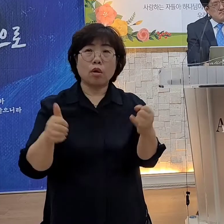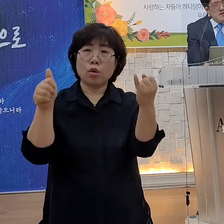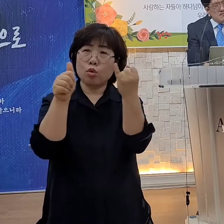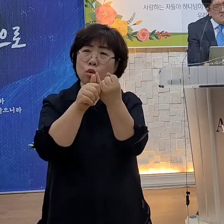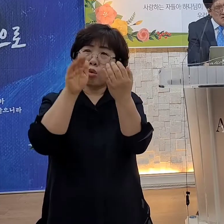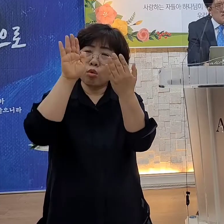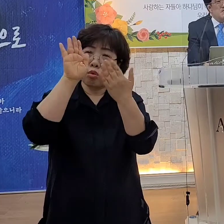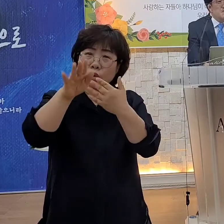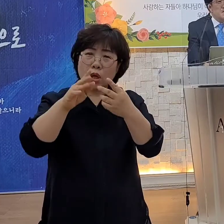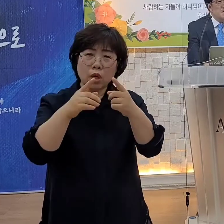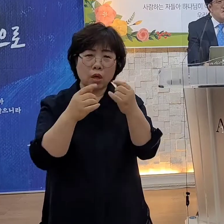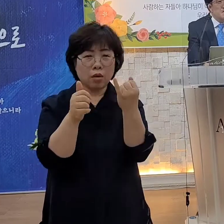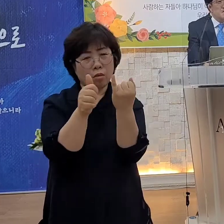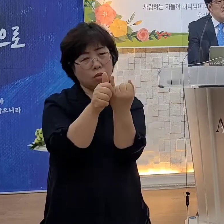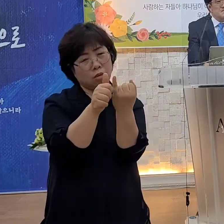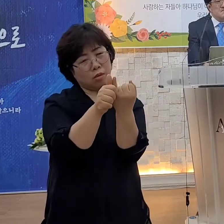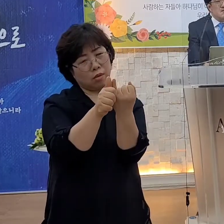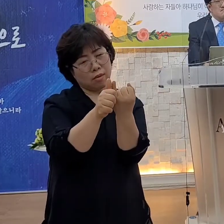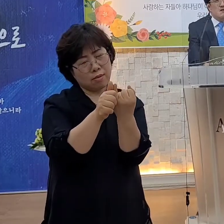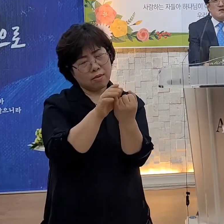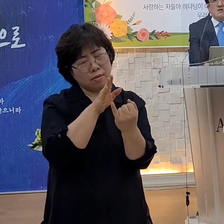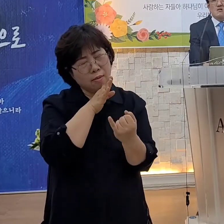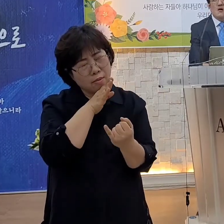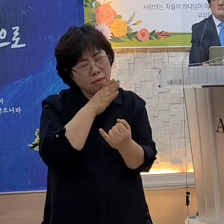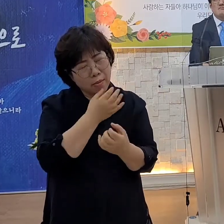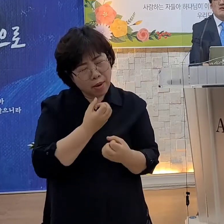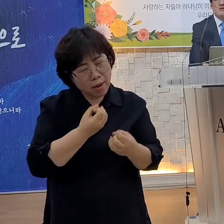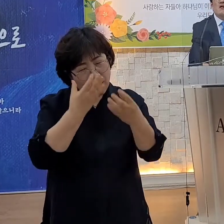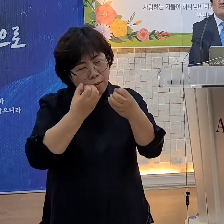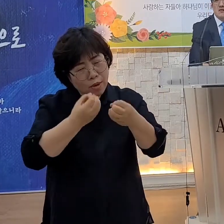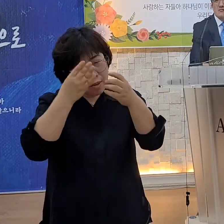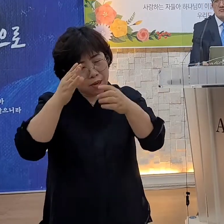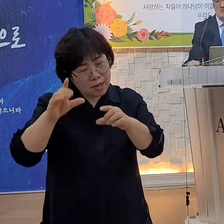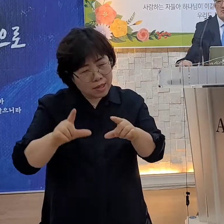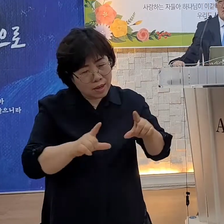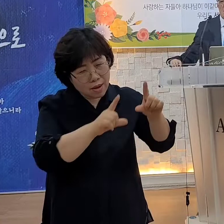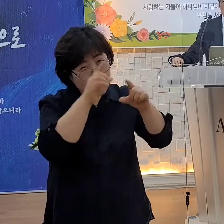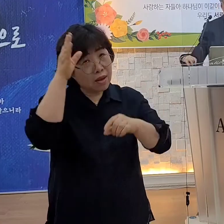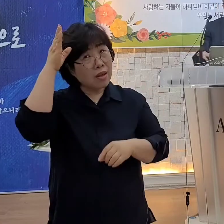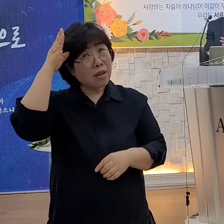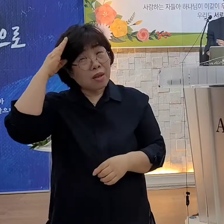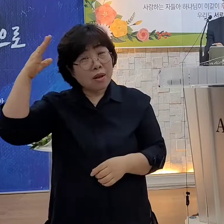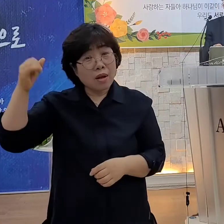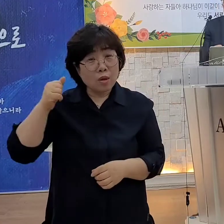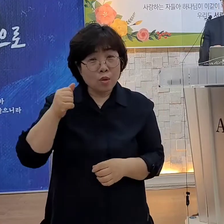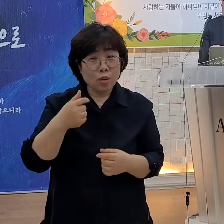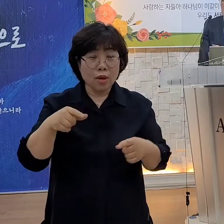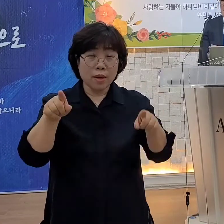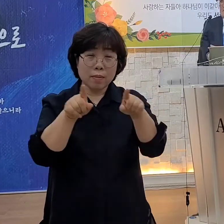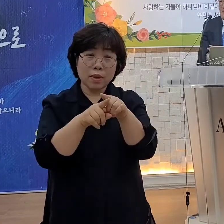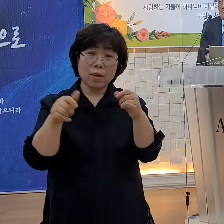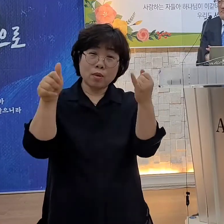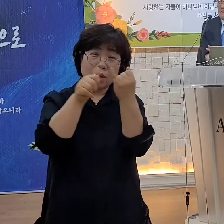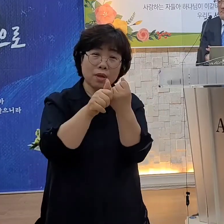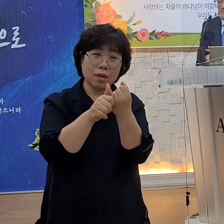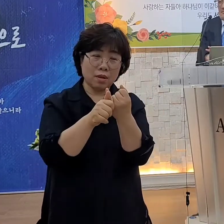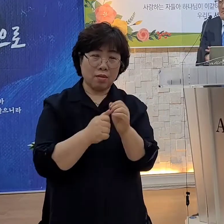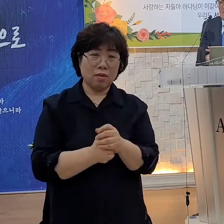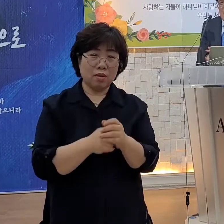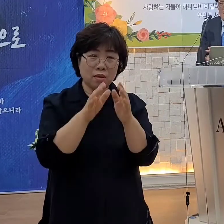둘이 정말 행복하게 살자. 최고의 이 행복의 기대감을 가지고 우리 두 사람이 함께 결혼하면 헤어지지도